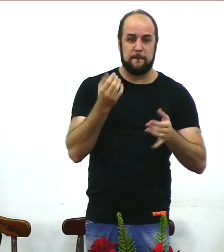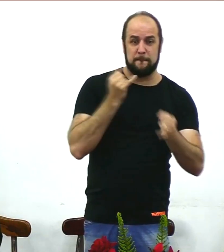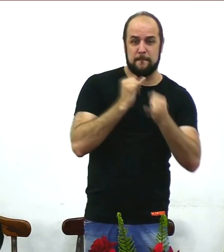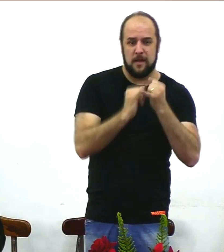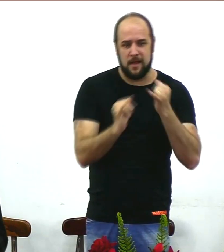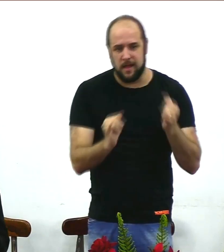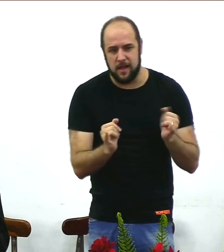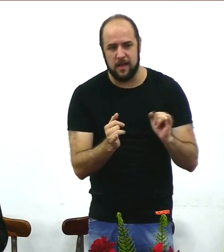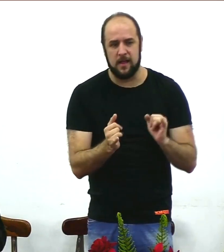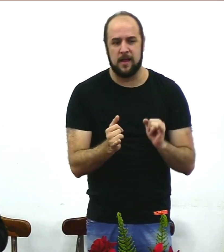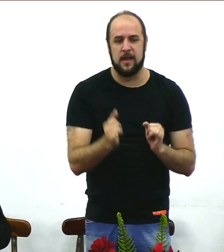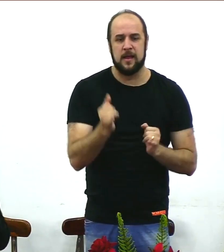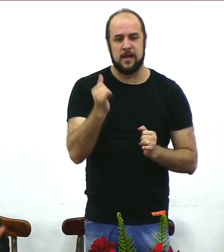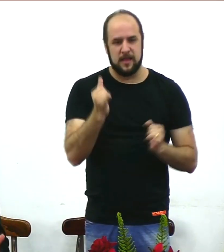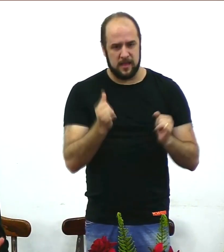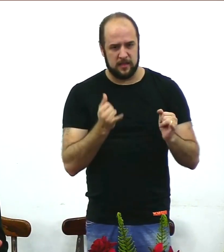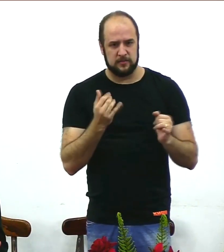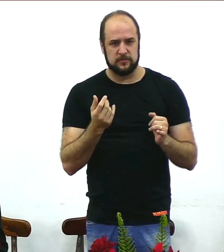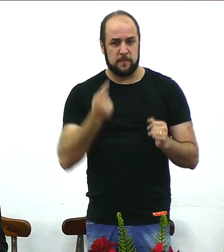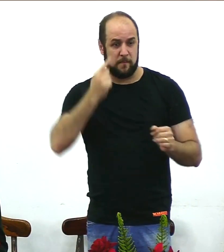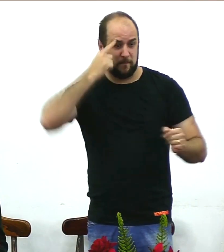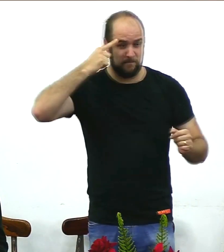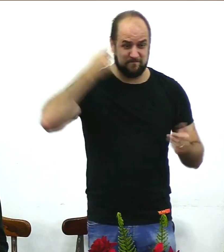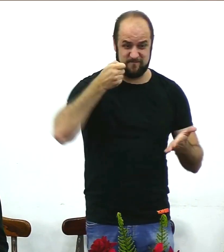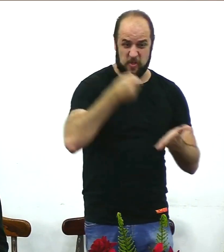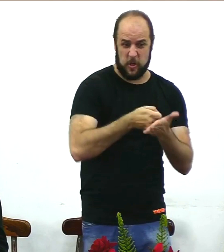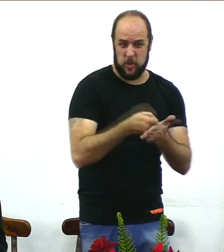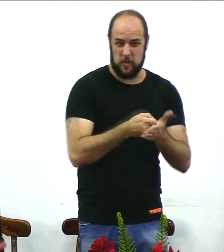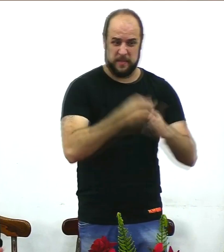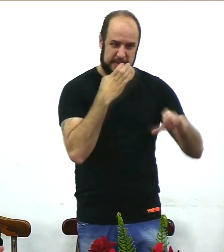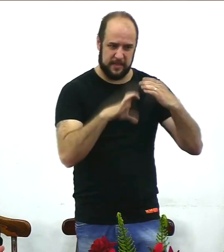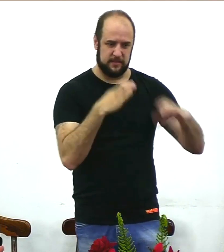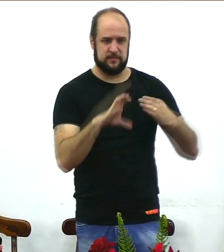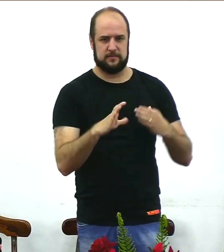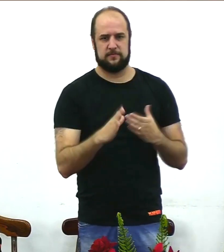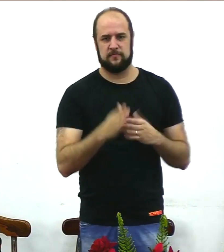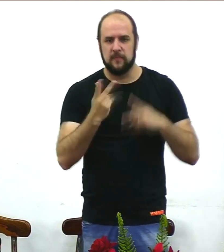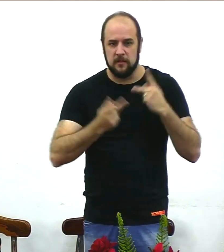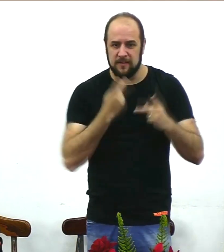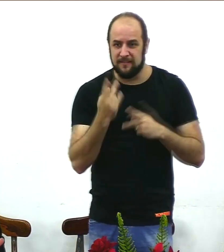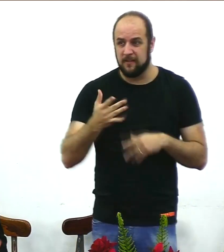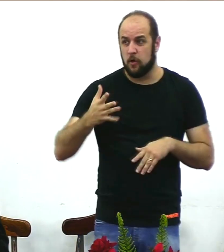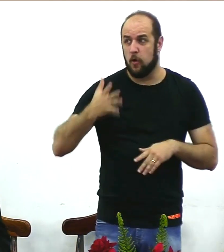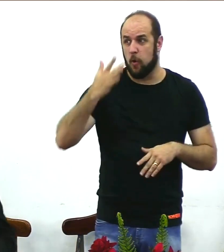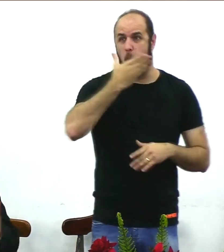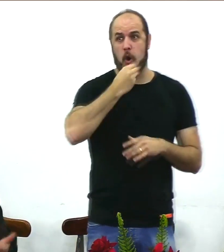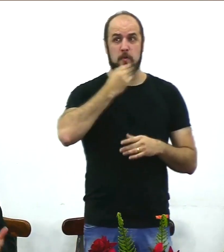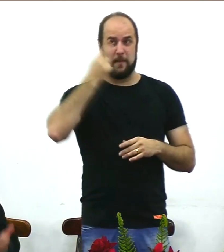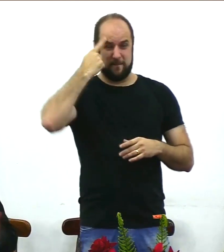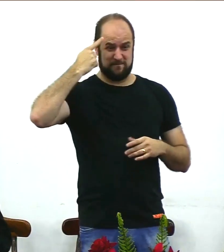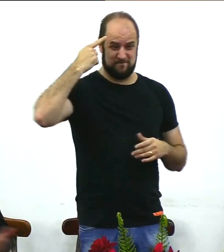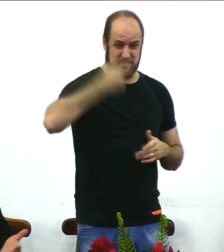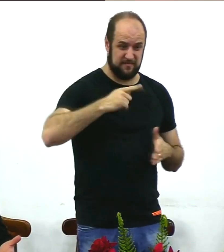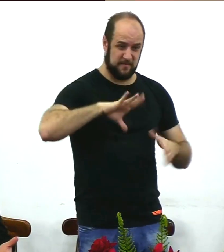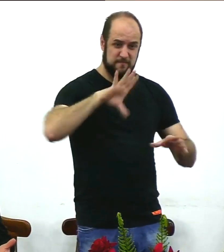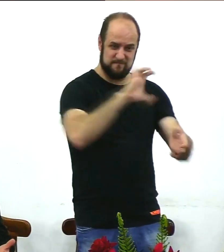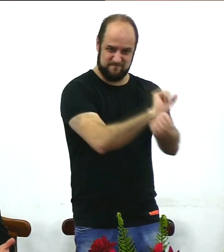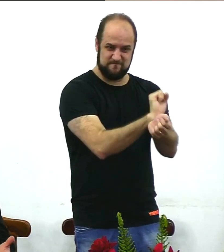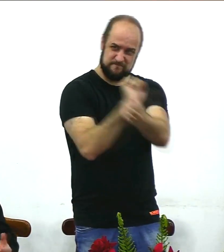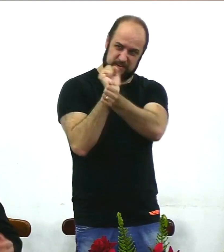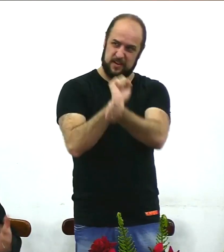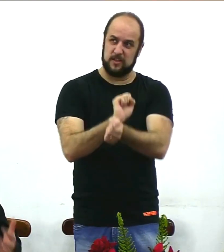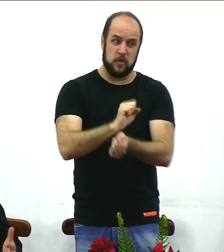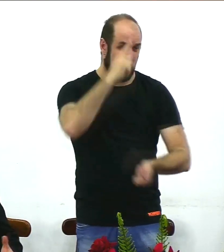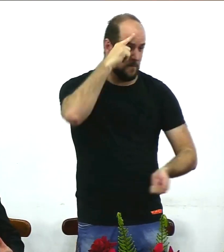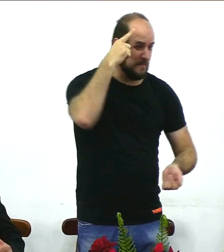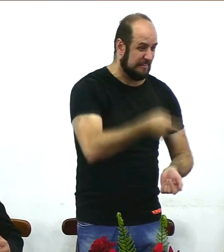narrado na Escritura, no livro de Isaías, capítulo 24, os versículos 8 e 9, um momento em que eles guardam